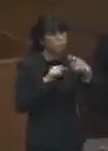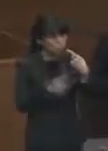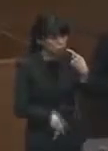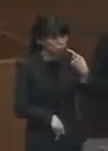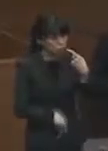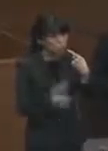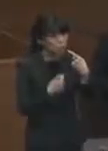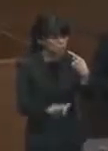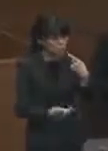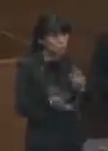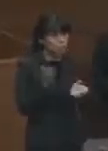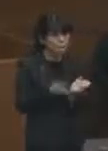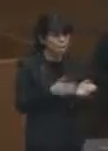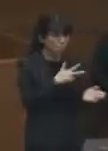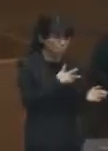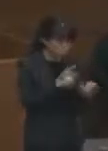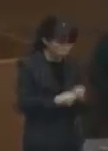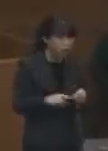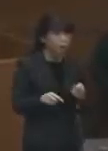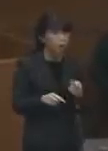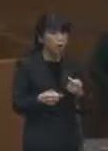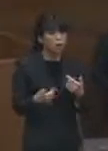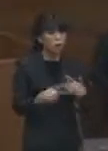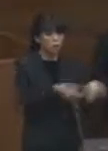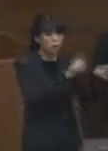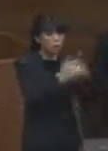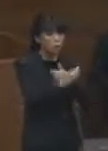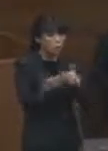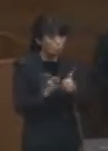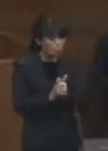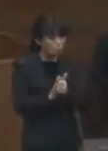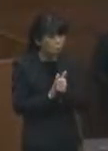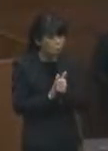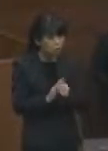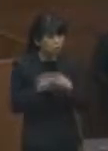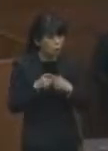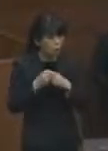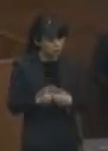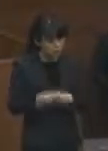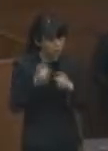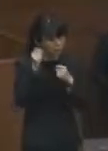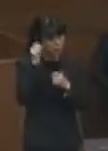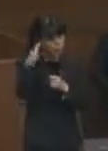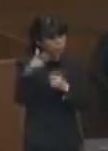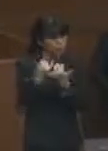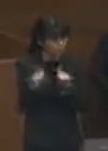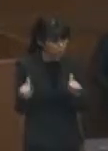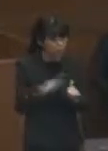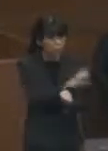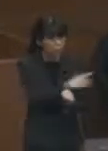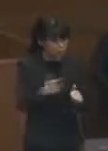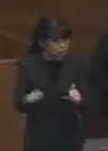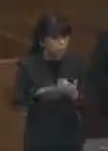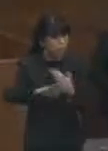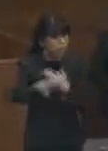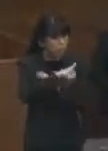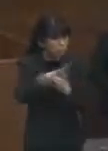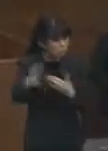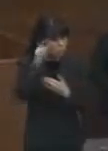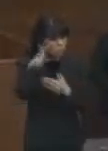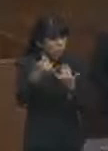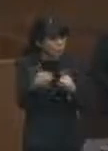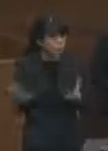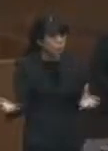に弁護士や生活保護行政に精通した学識者など複数の外部有識者を加